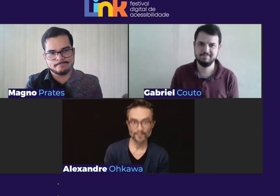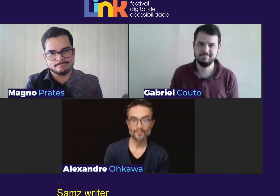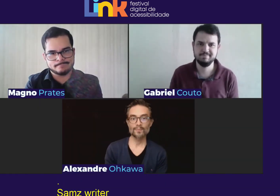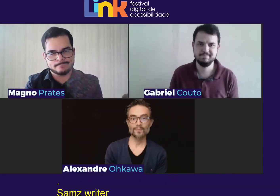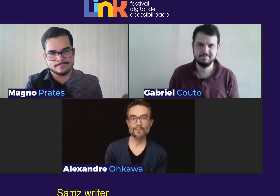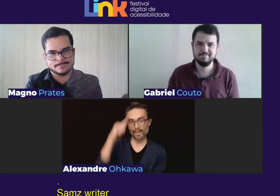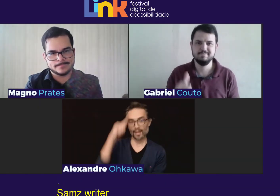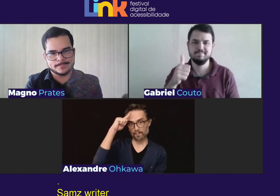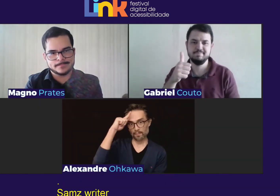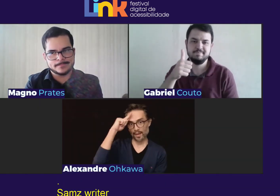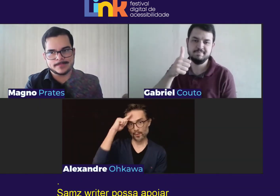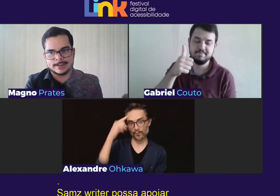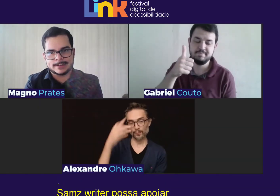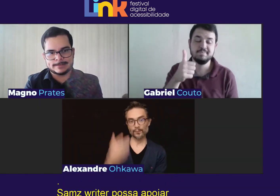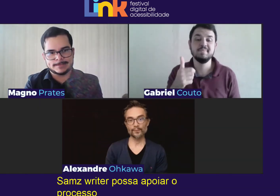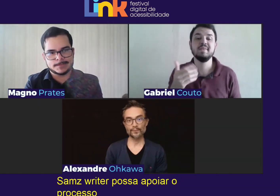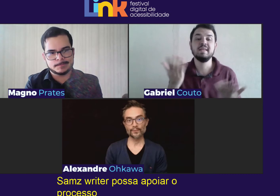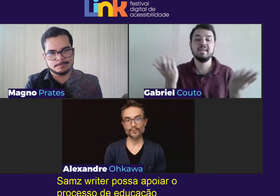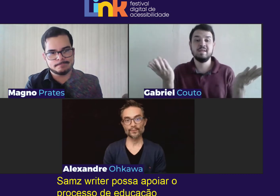Eu gostaria de complementar.